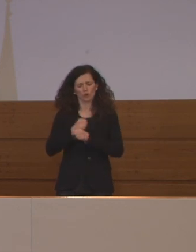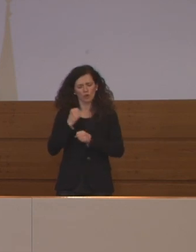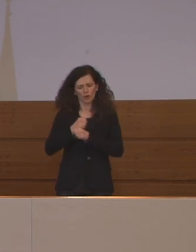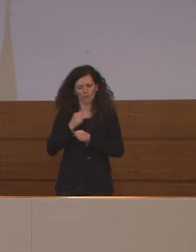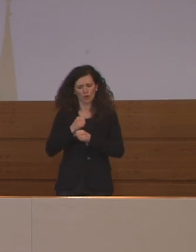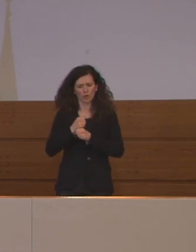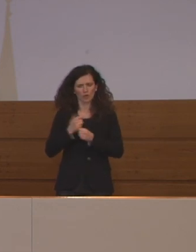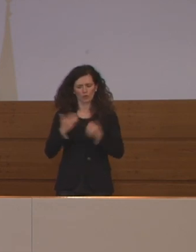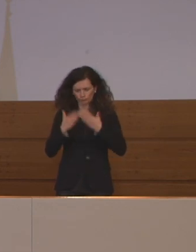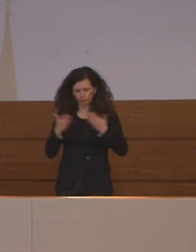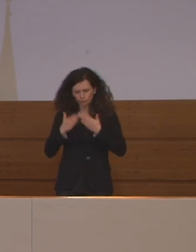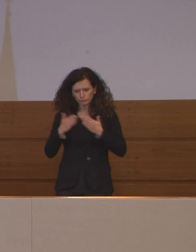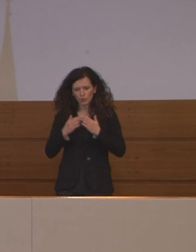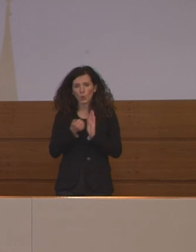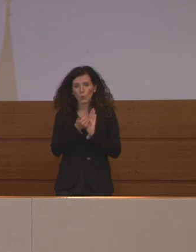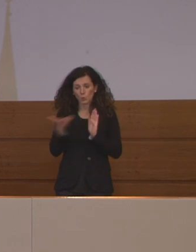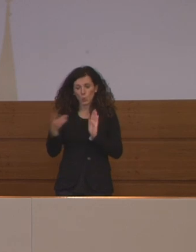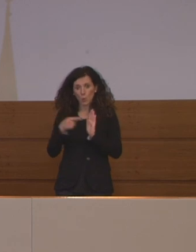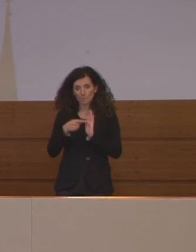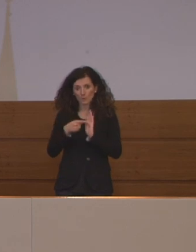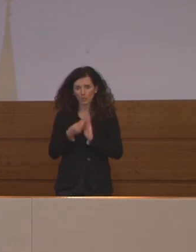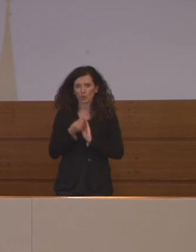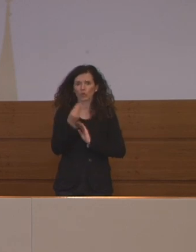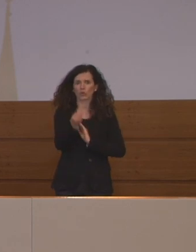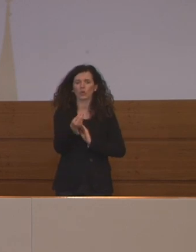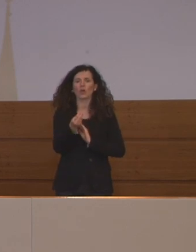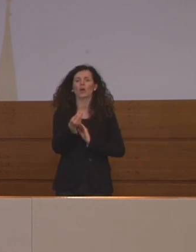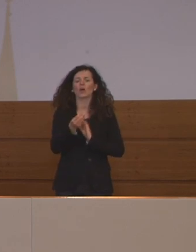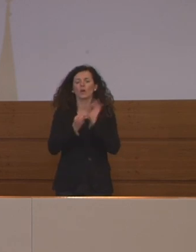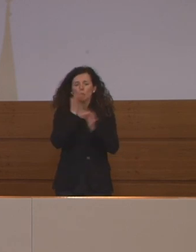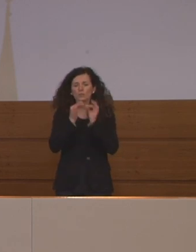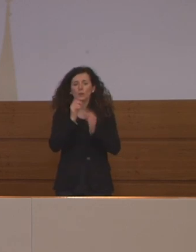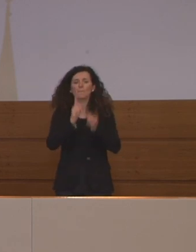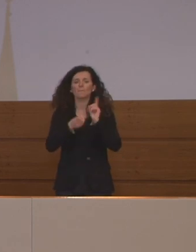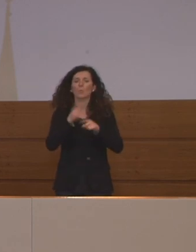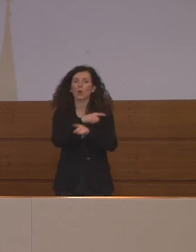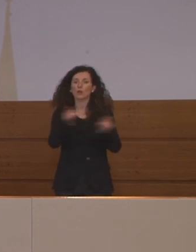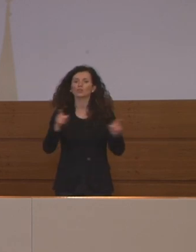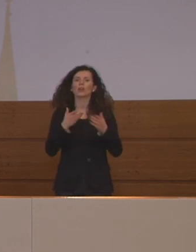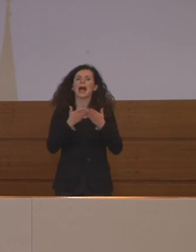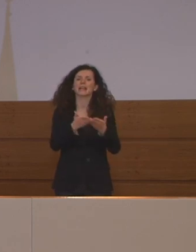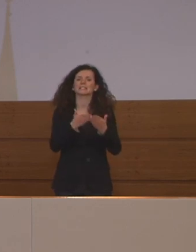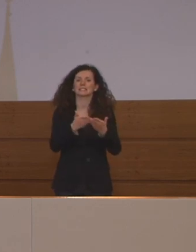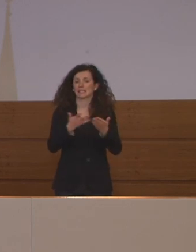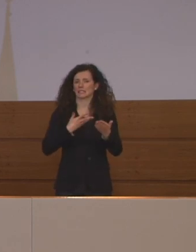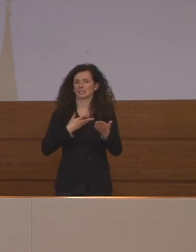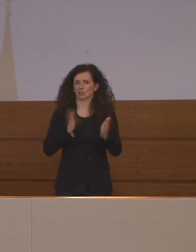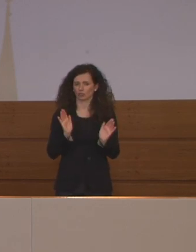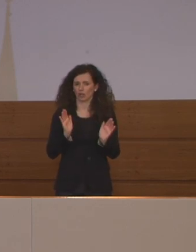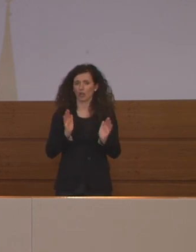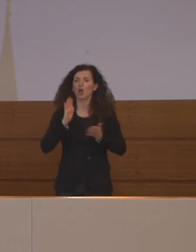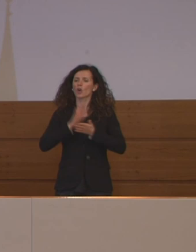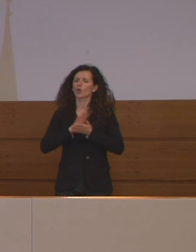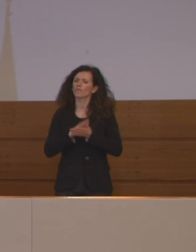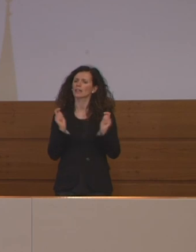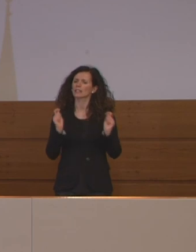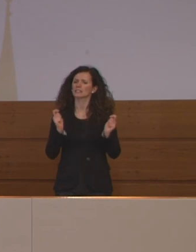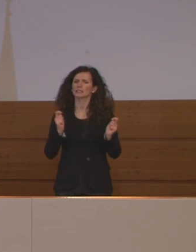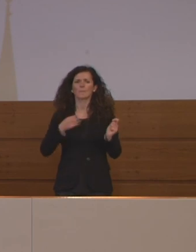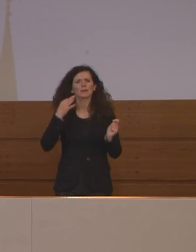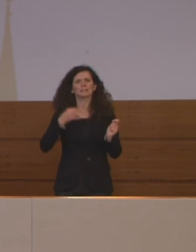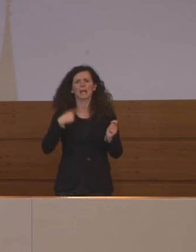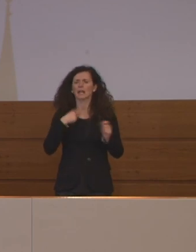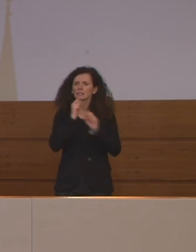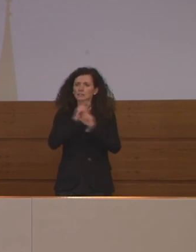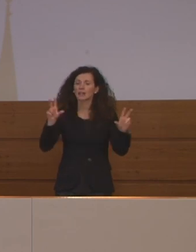forniamo e quello che definiremmo appunto alla popolazione assistita d'altronde in tutte le conferenze stampa noi abbiamo sempre parlato di